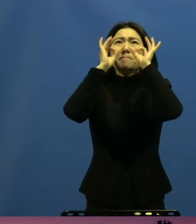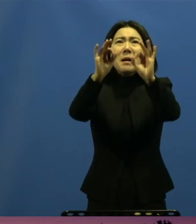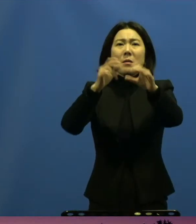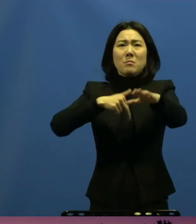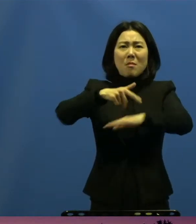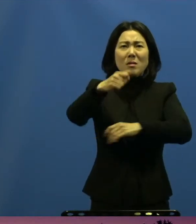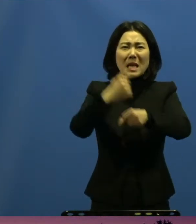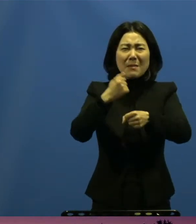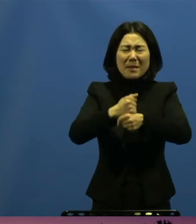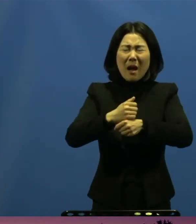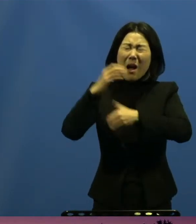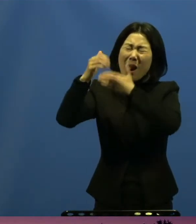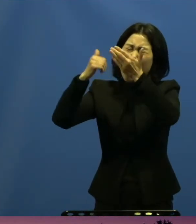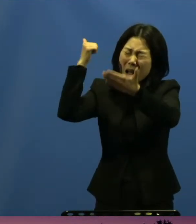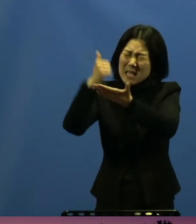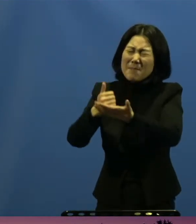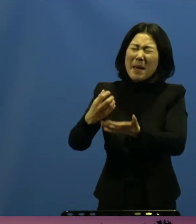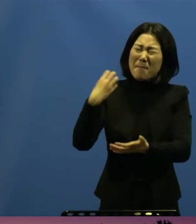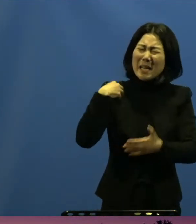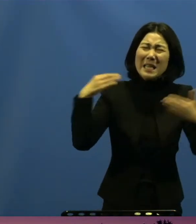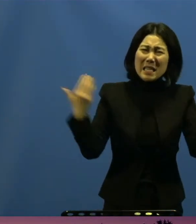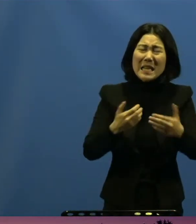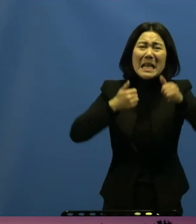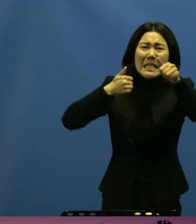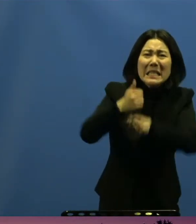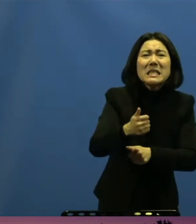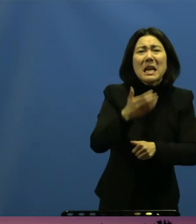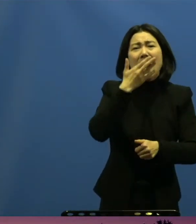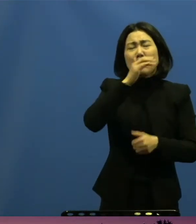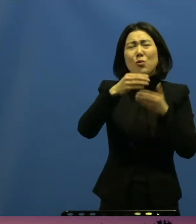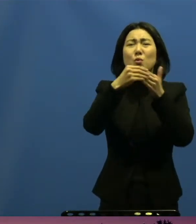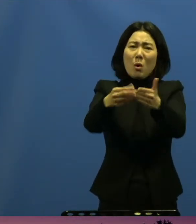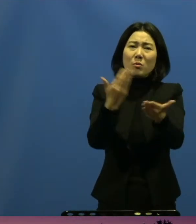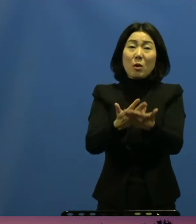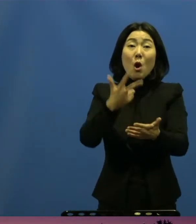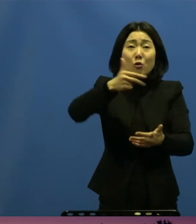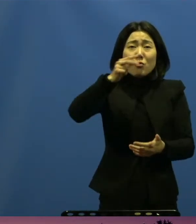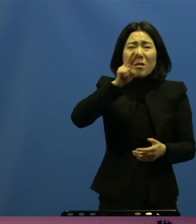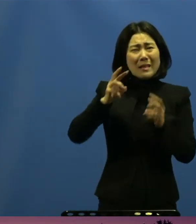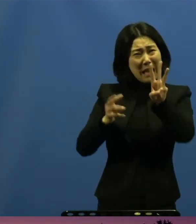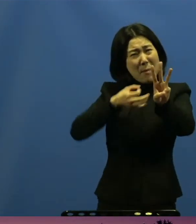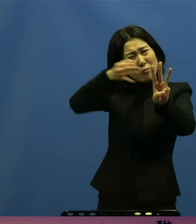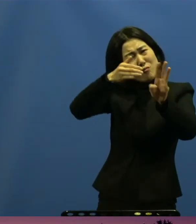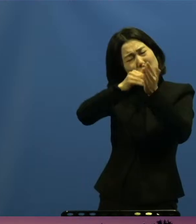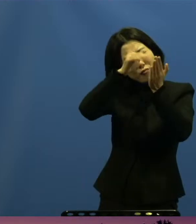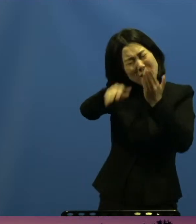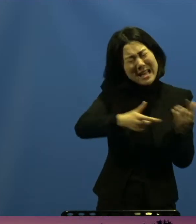우리 모두가 그 일에 승리하게 하여 주시옵소서. 주여, 세 번 외칩니다.